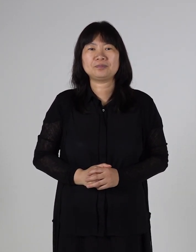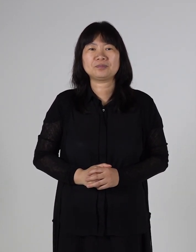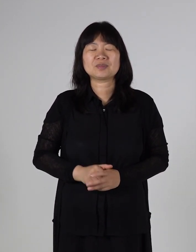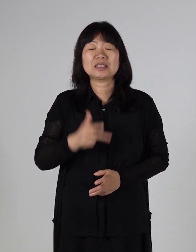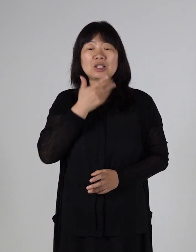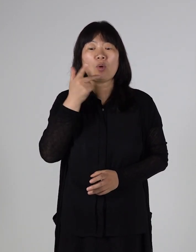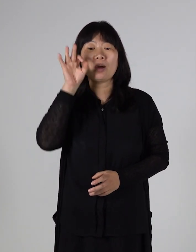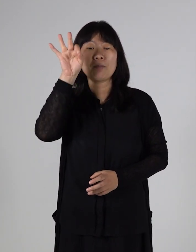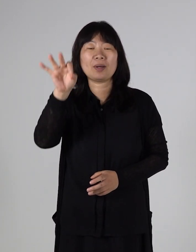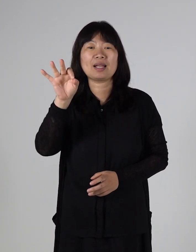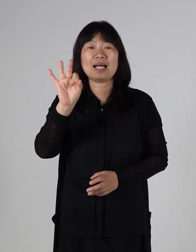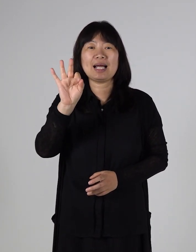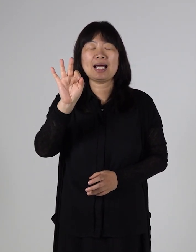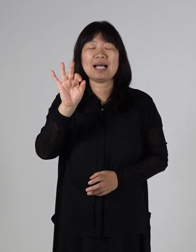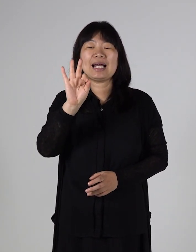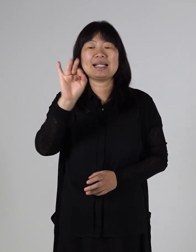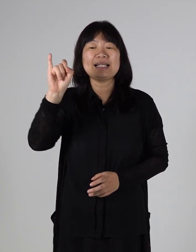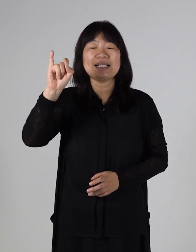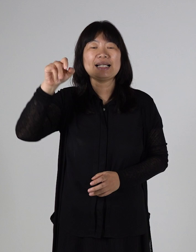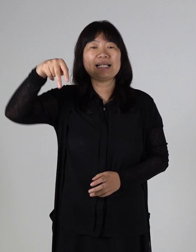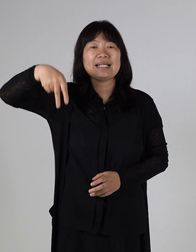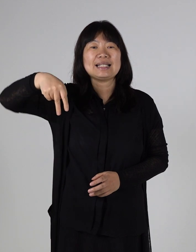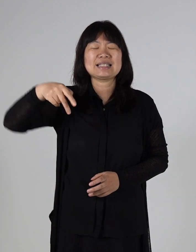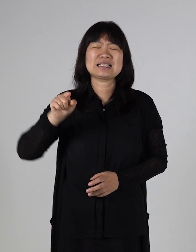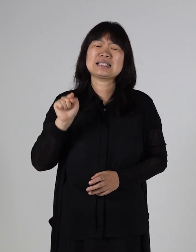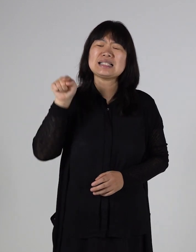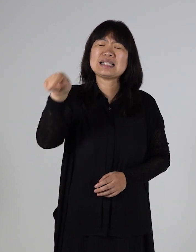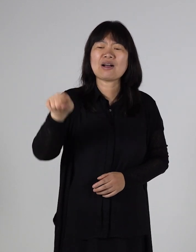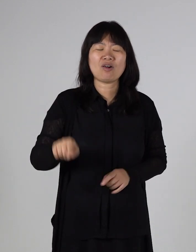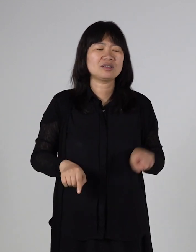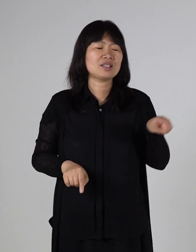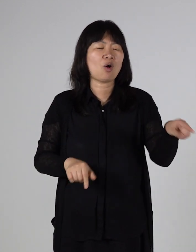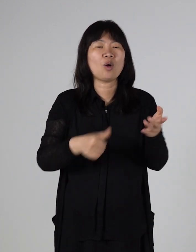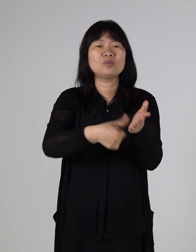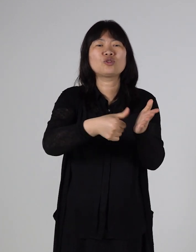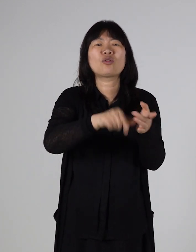it이라는, 영어로 말하면 it, 그것, 저것 이런 뜻입니다.